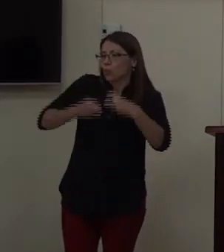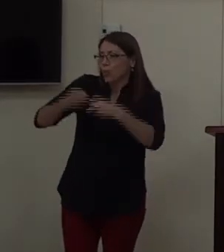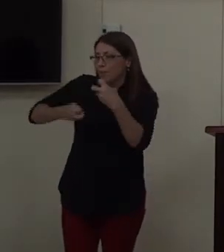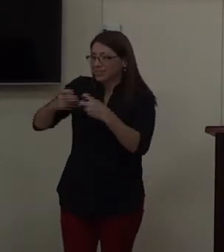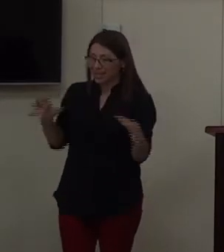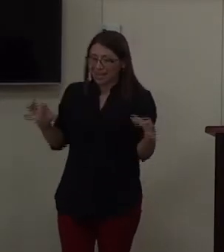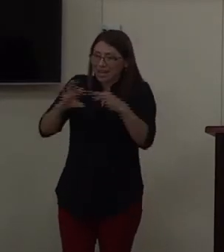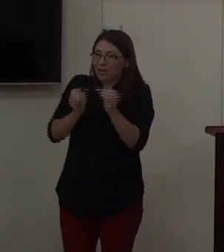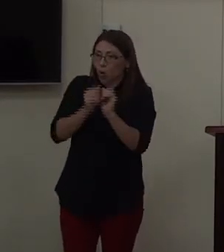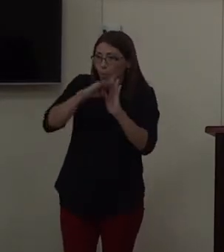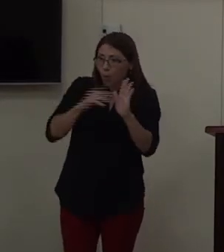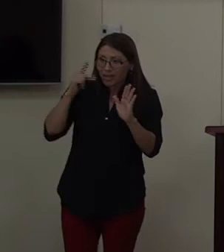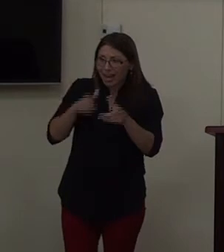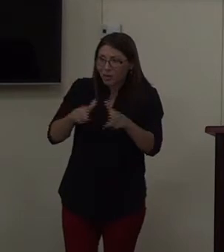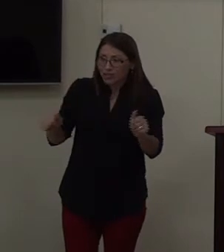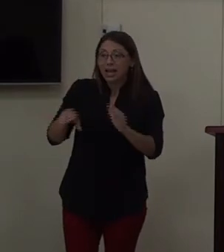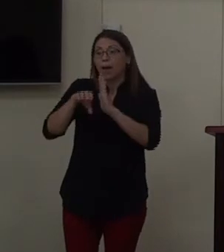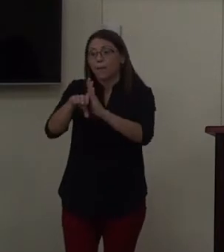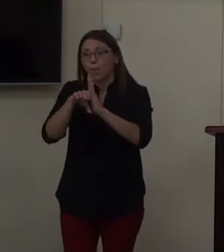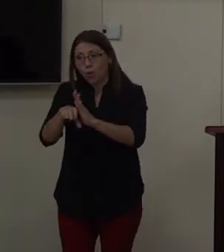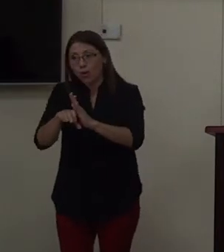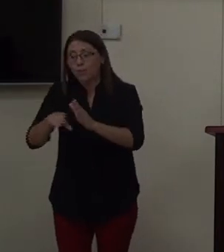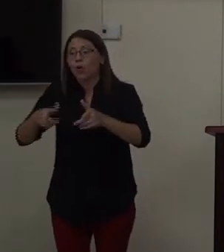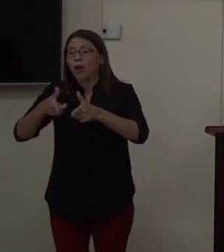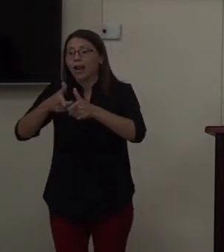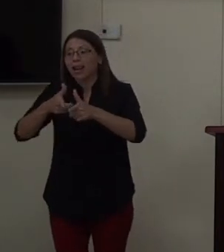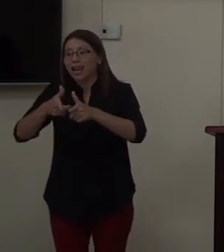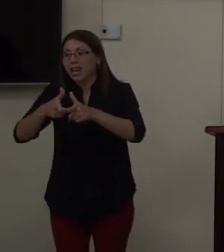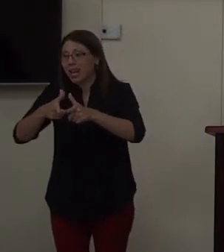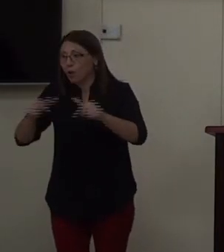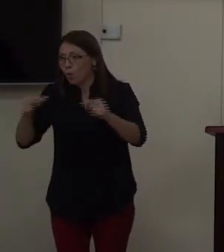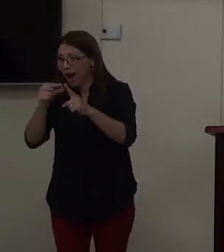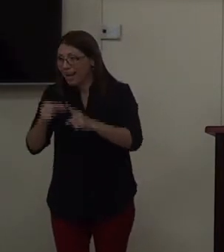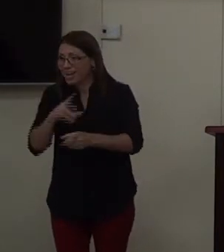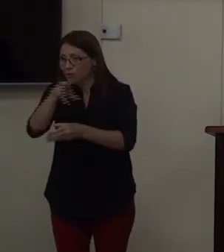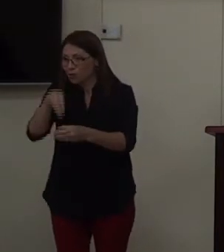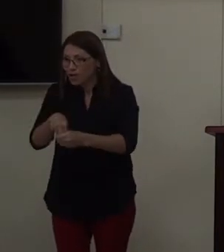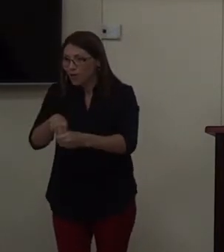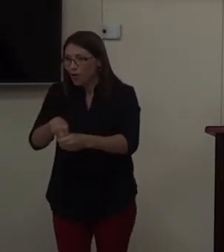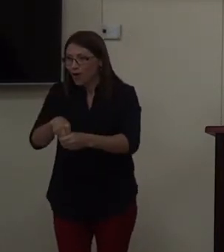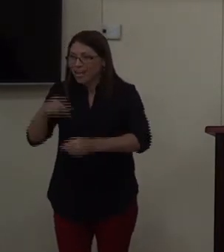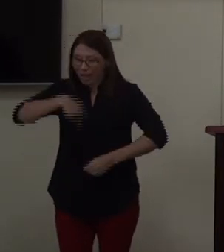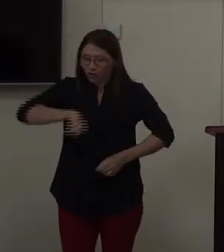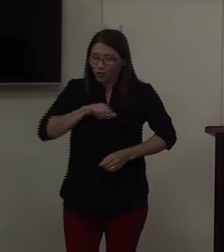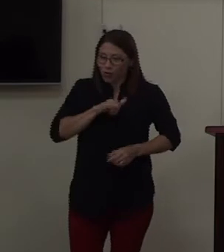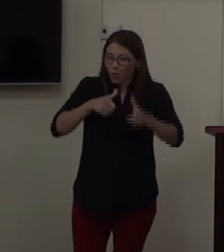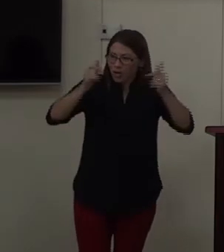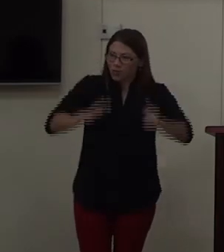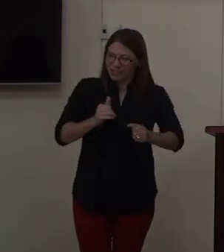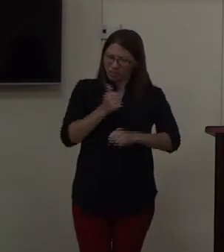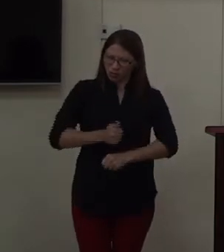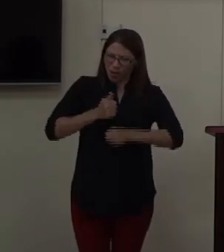lingüística, como el caso de del lenguaje inclusivo, ¿verdad? Que nos plantamos como lingüistas y